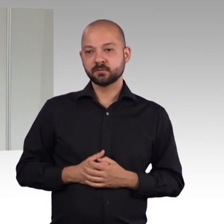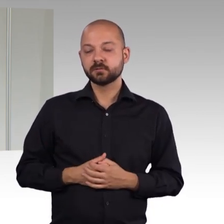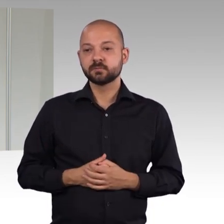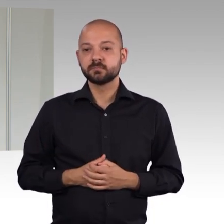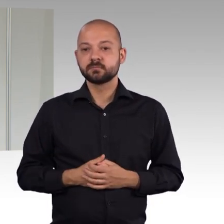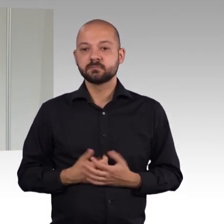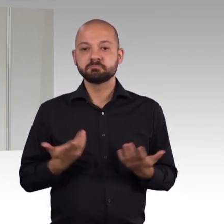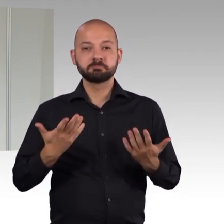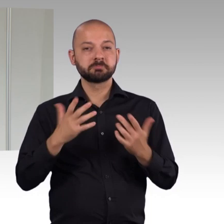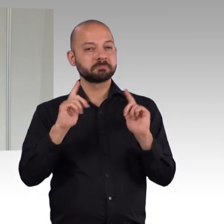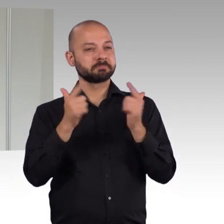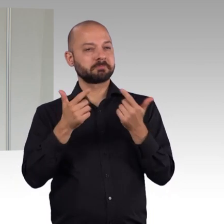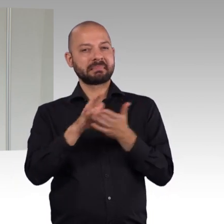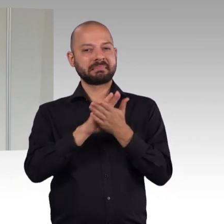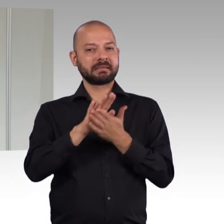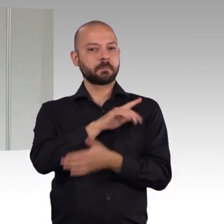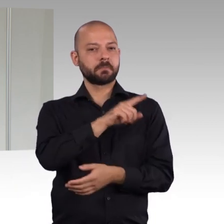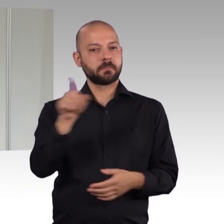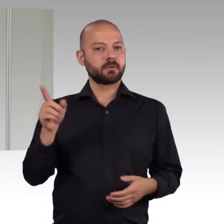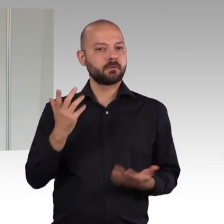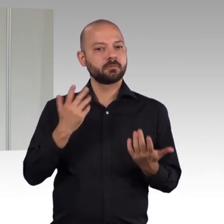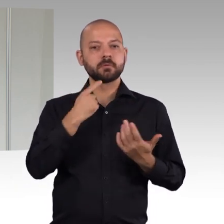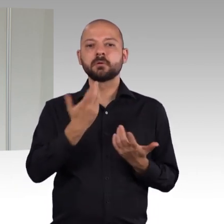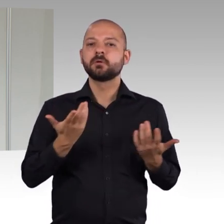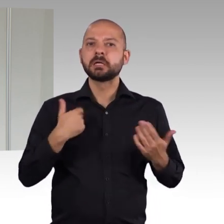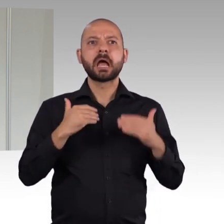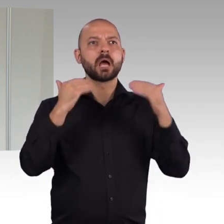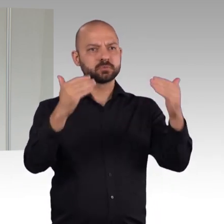Zusammenarbeit nur militärisch betreiben würden. Niemand macht das.